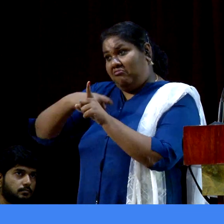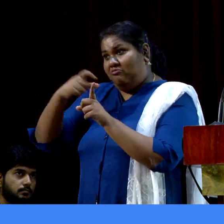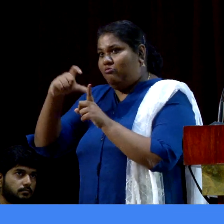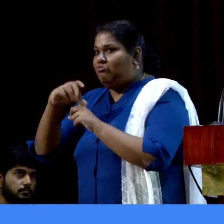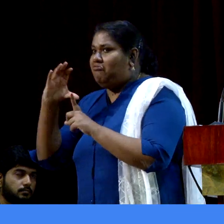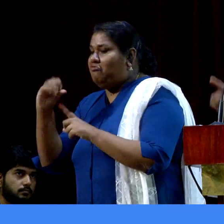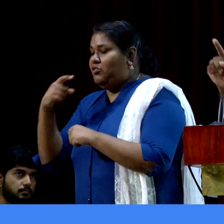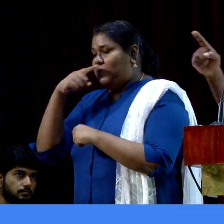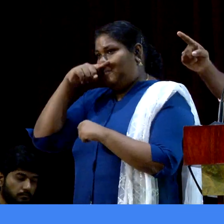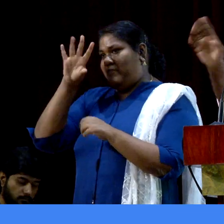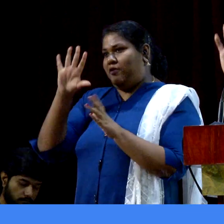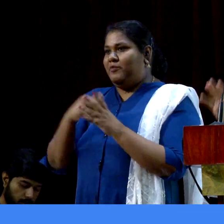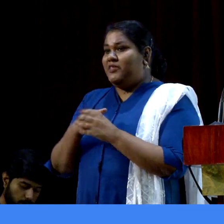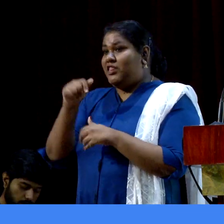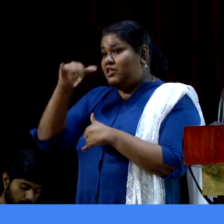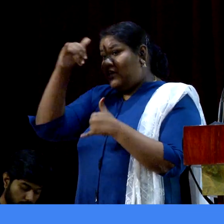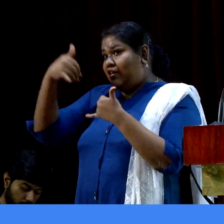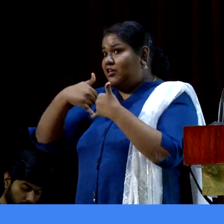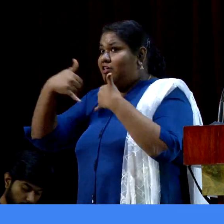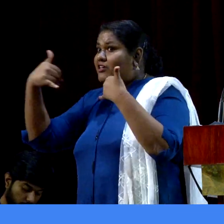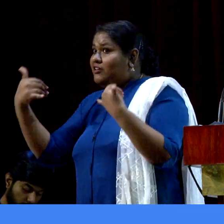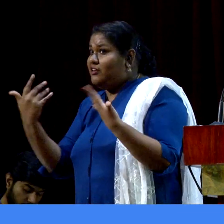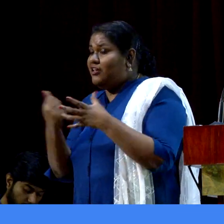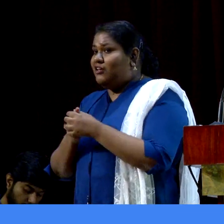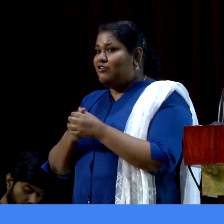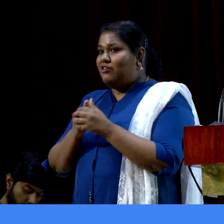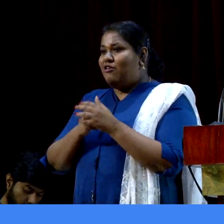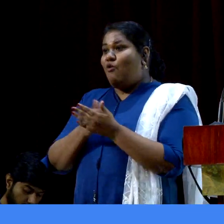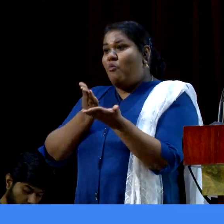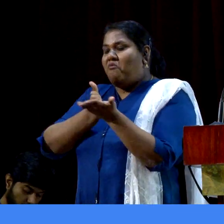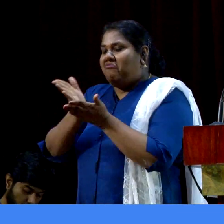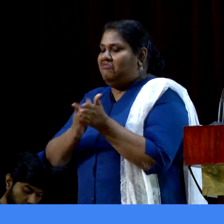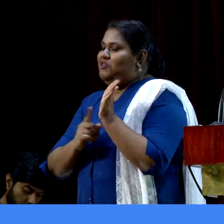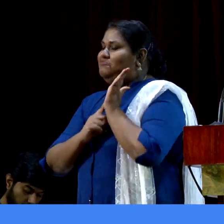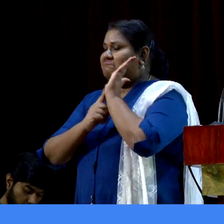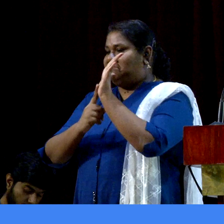எனவே இந்தியாவிற்கே வழிகாட்டியாக இருக்கக்கூடிய மண் கேரளா.